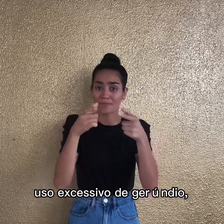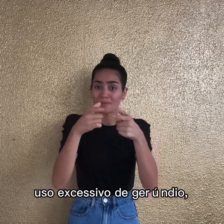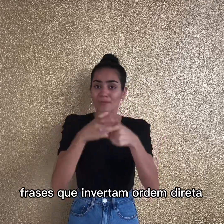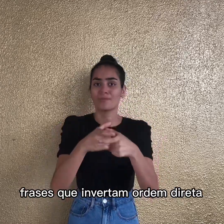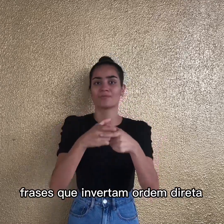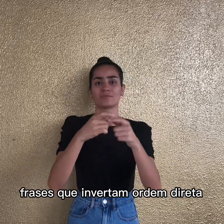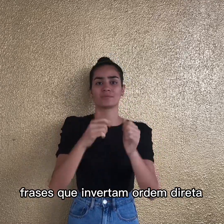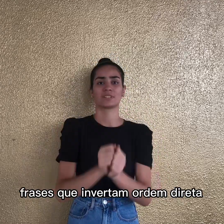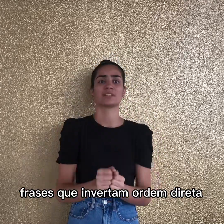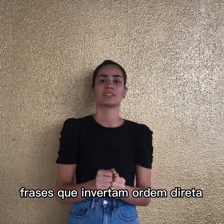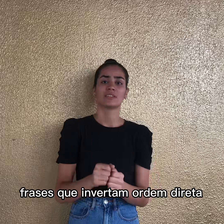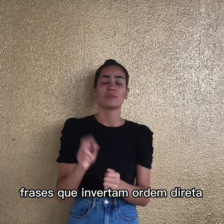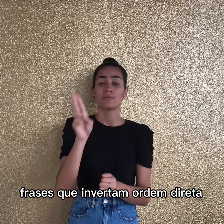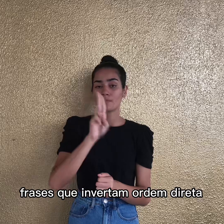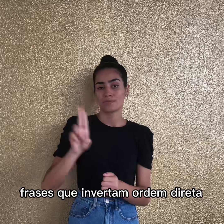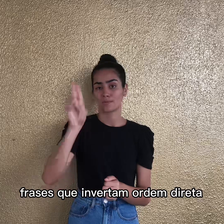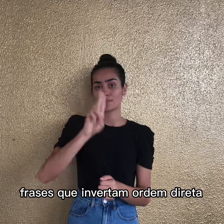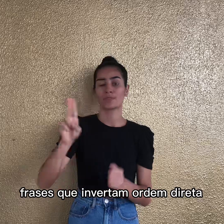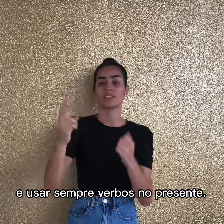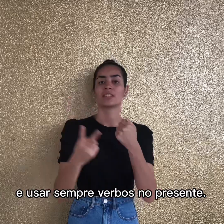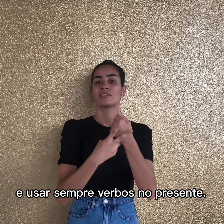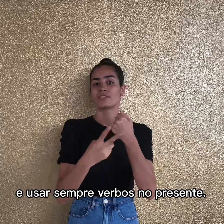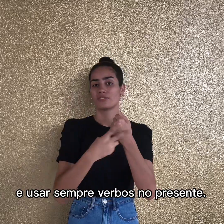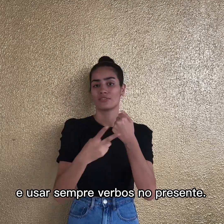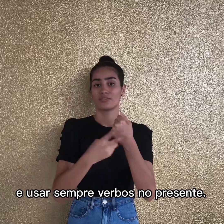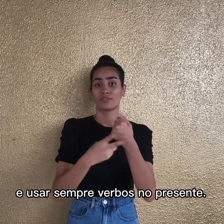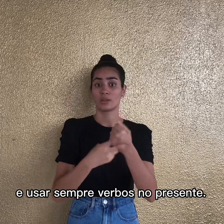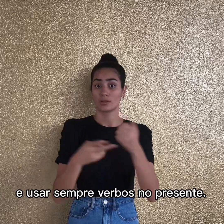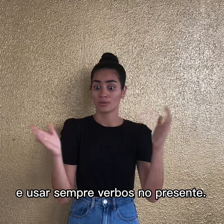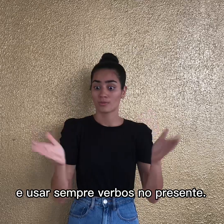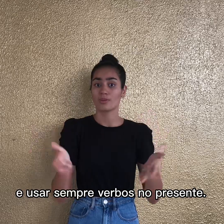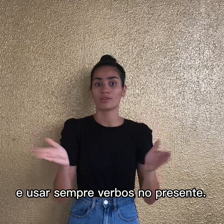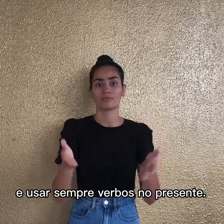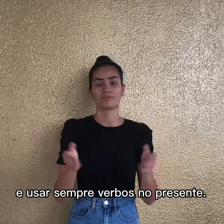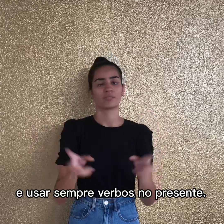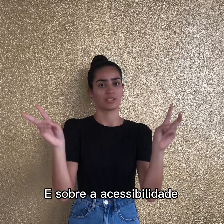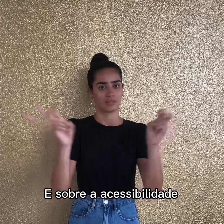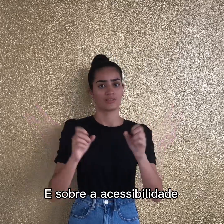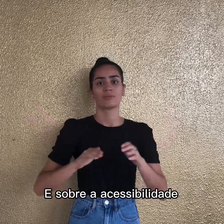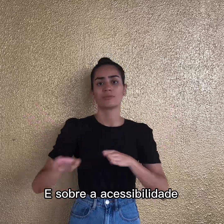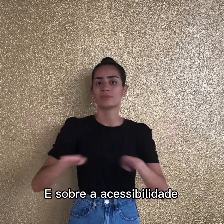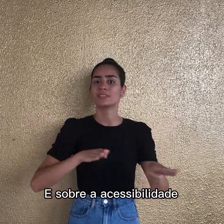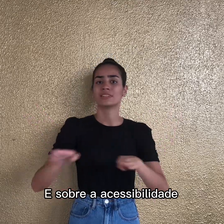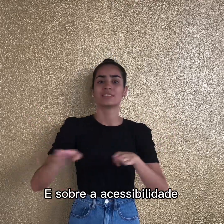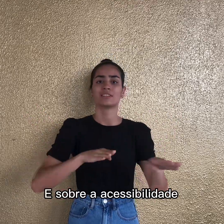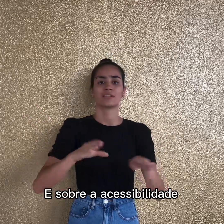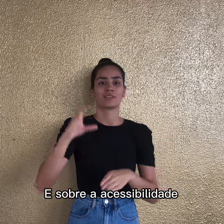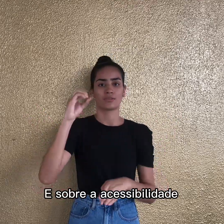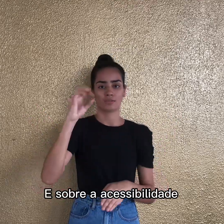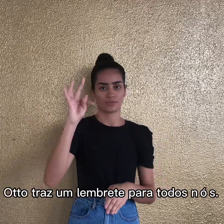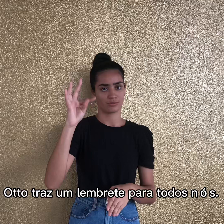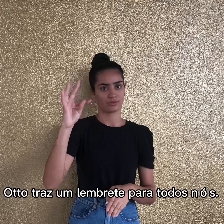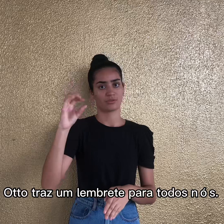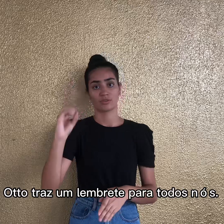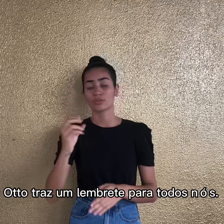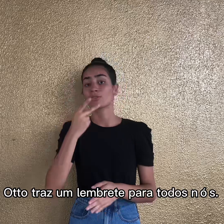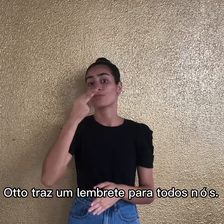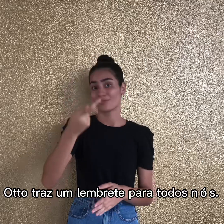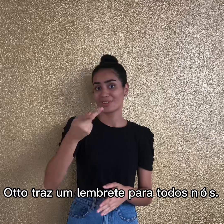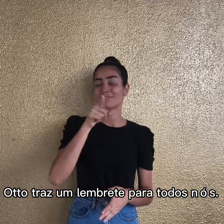gerúndio, frases que invertam a ordem direta e usar sempre verbos no presente. E sobre a acessibilidade, Otto traz um lembrete